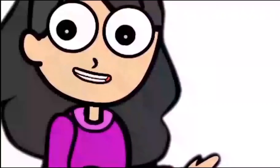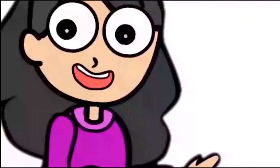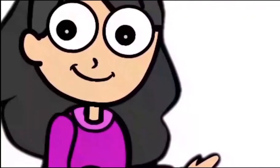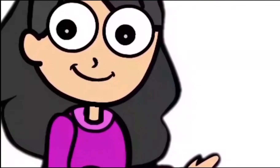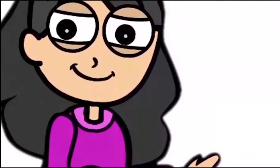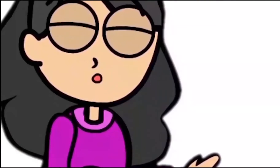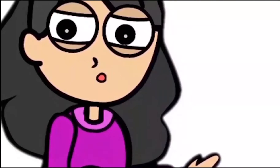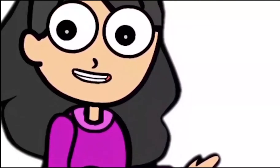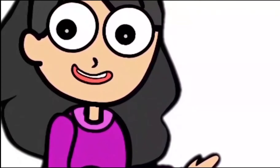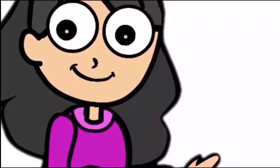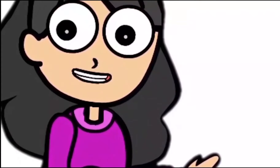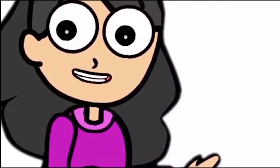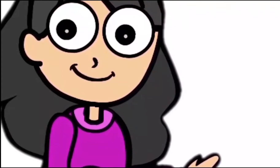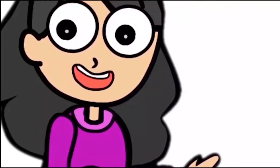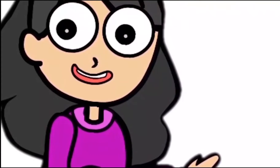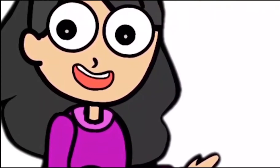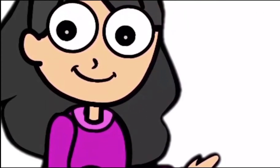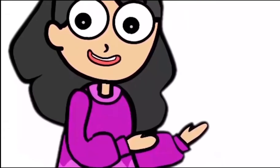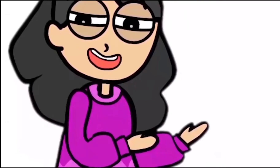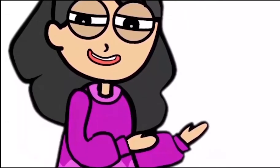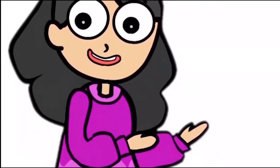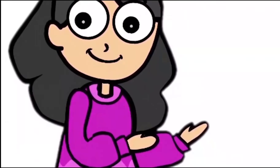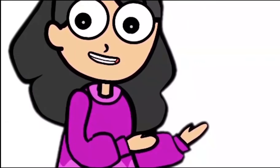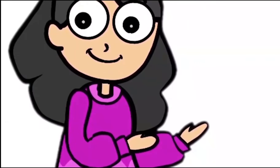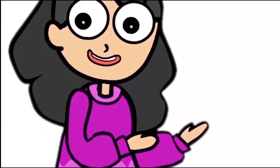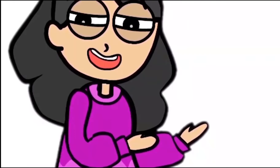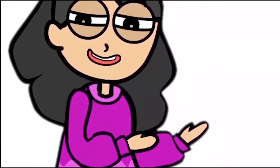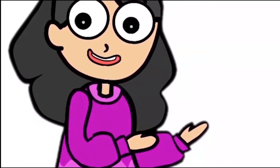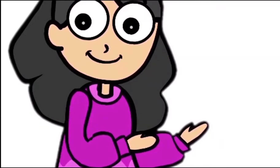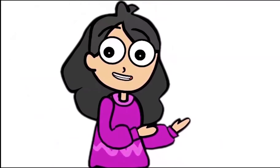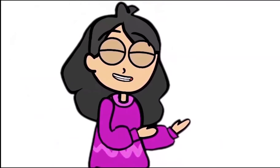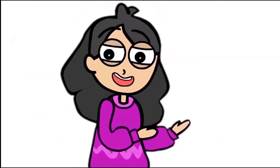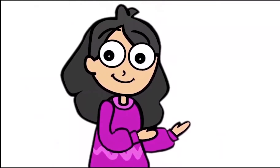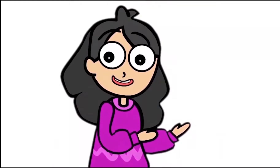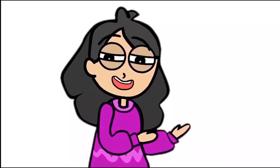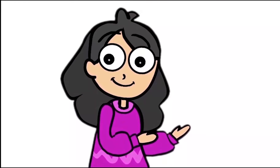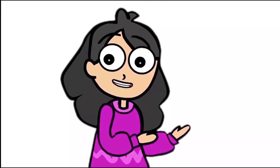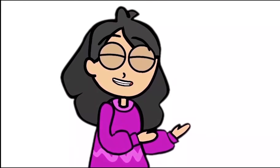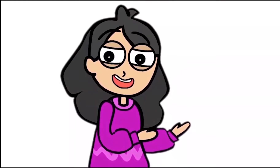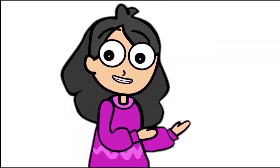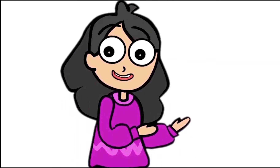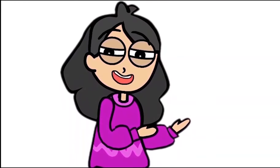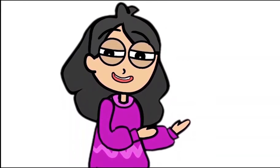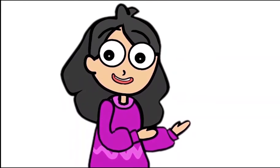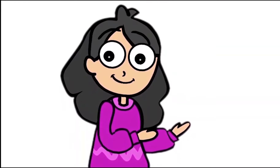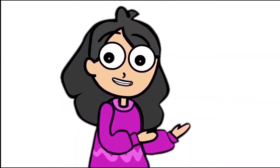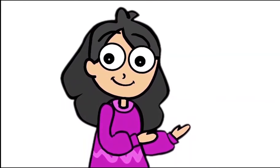எனக்கு தெரியும், ரொம்ப ஜாலியா இருந்துச்சு. இன்னும் ஜாலியா இருக்க இதை உங்க ஃப்ரெண்ட்ஸோட கூட